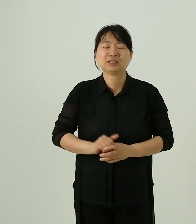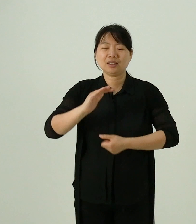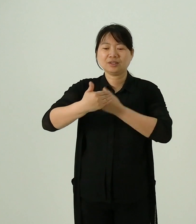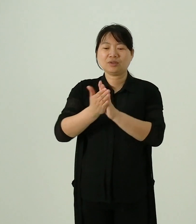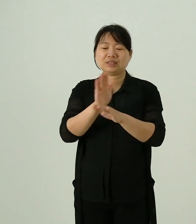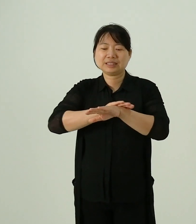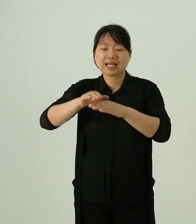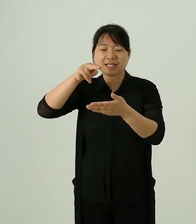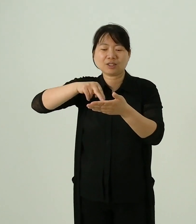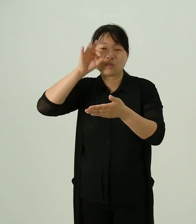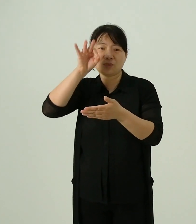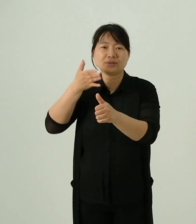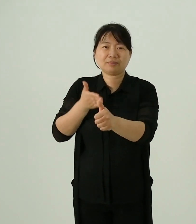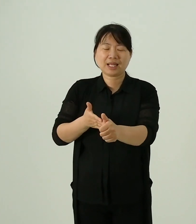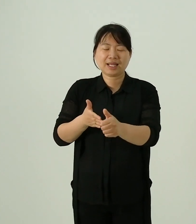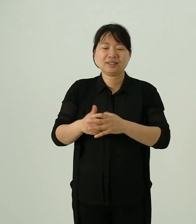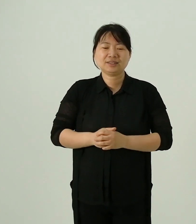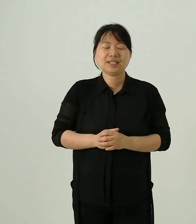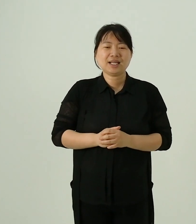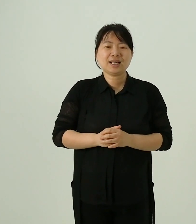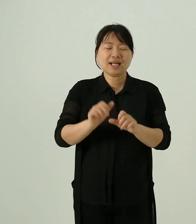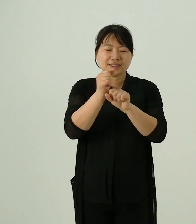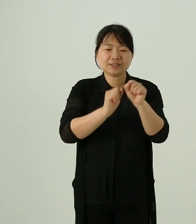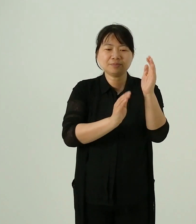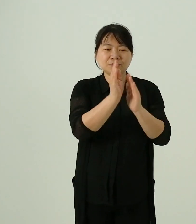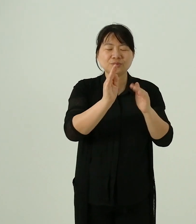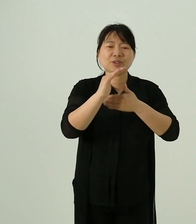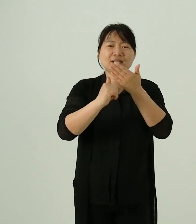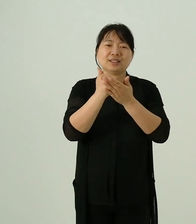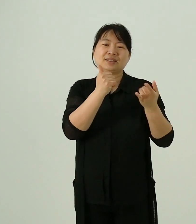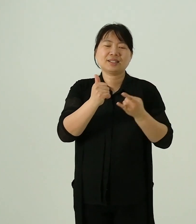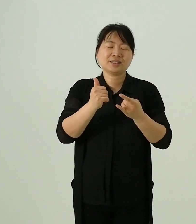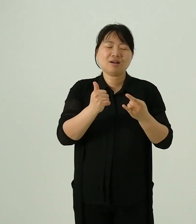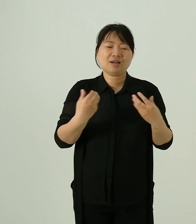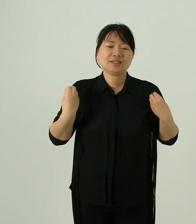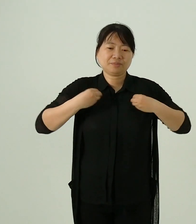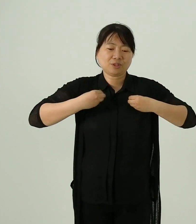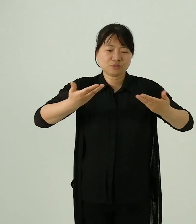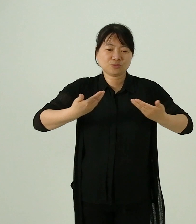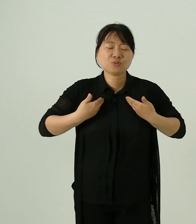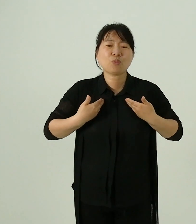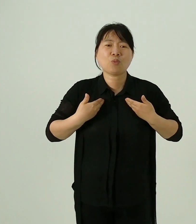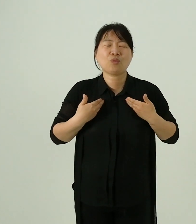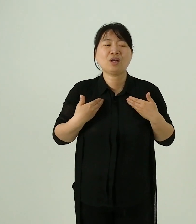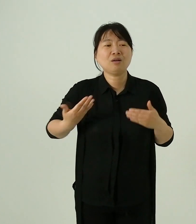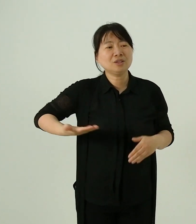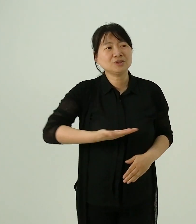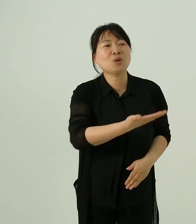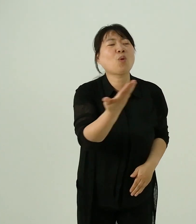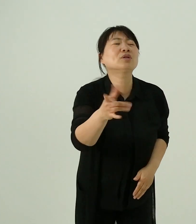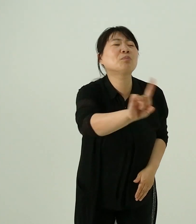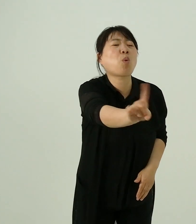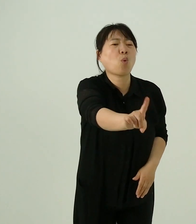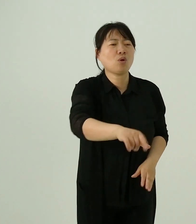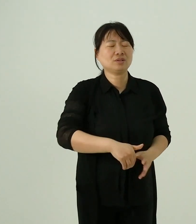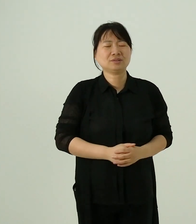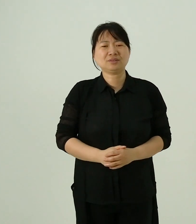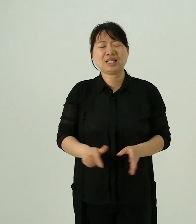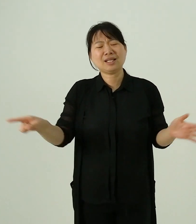성경을 잘 보세요. 들풀도 하나님이 이렇게 입히시거든. 하물며 너일까 보냐. 이것도 뭐라 그래?